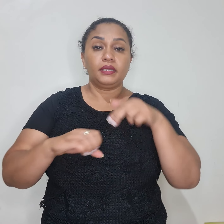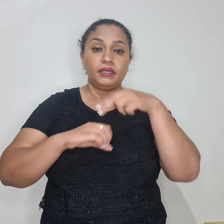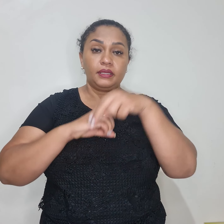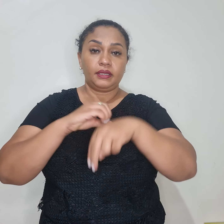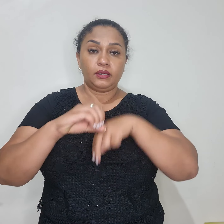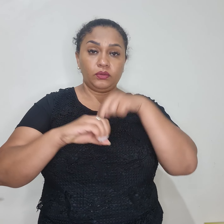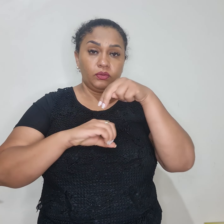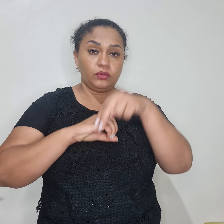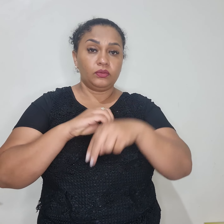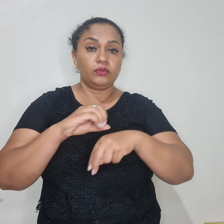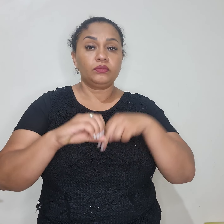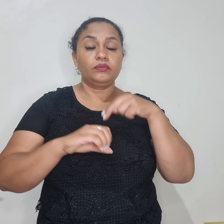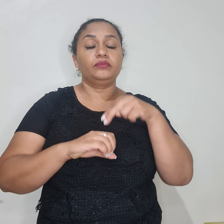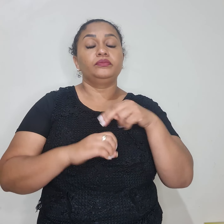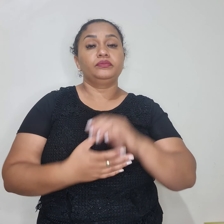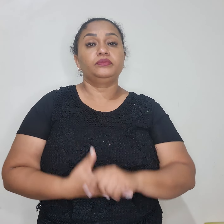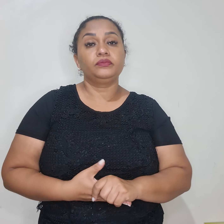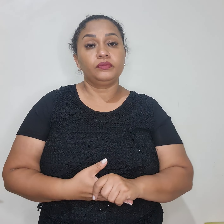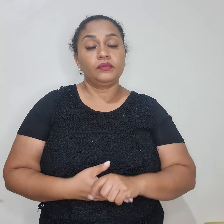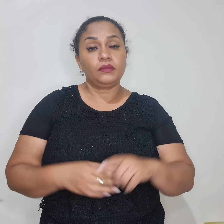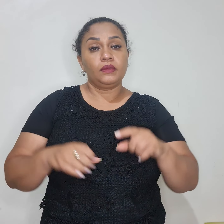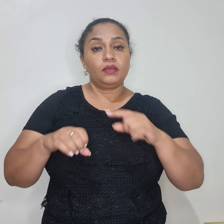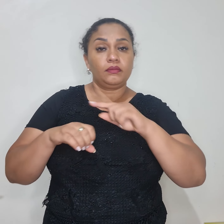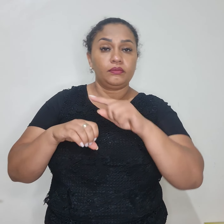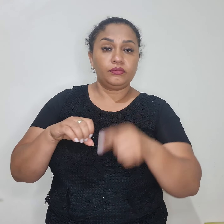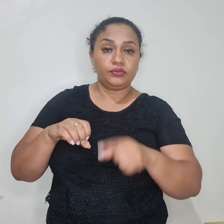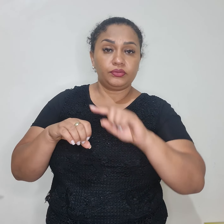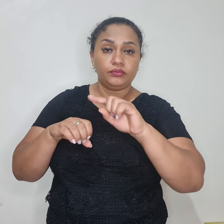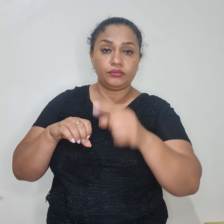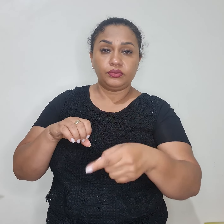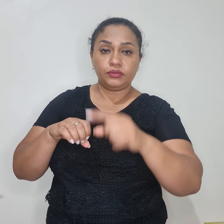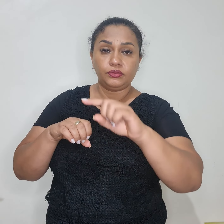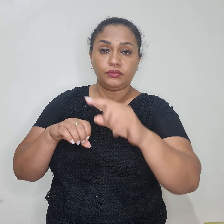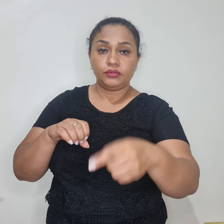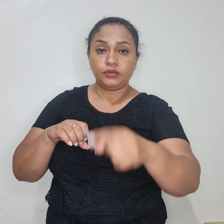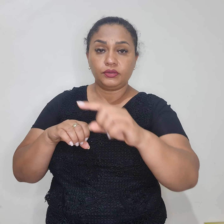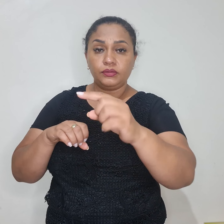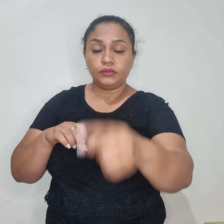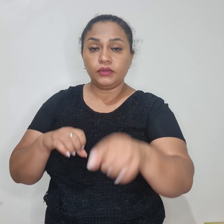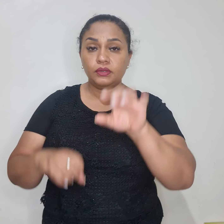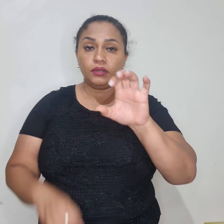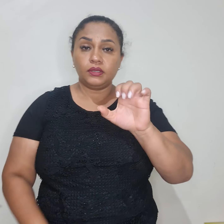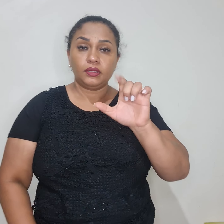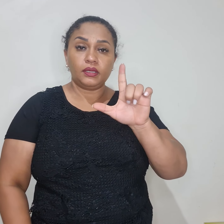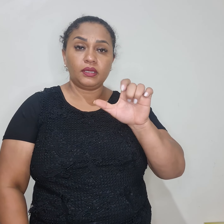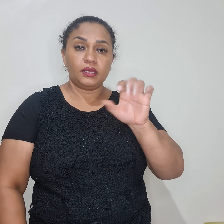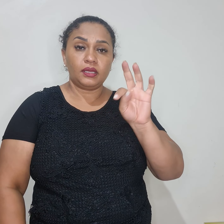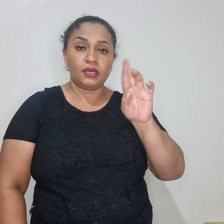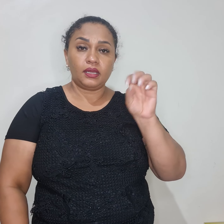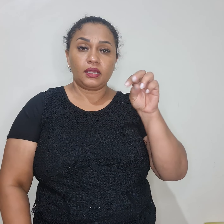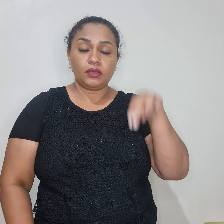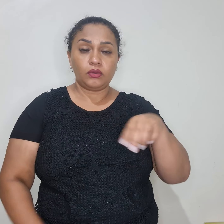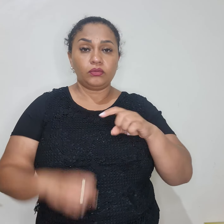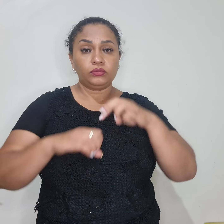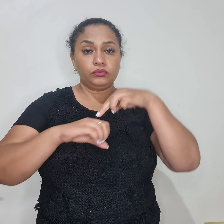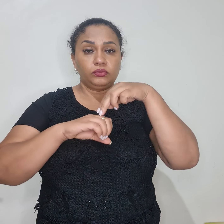massa do átomo. E em volta nós temos os elétrons, que é a carga negativa. Após esse modelo,